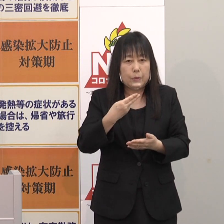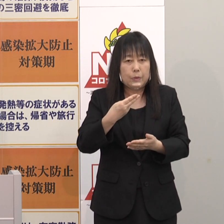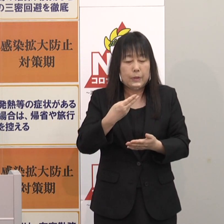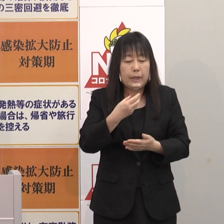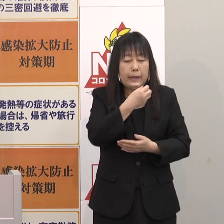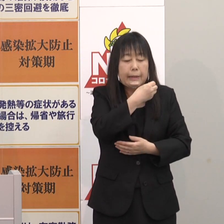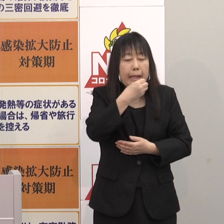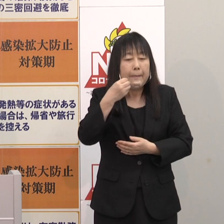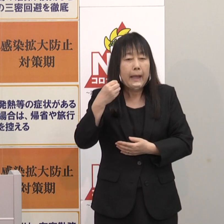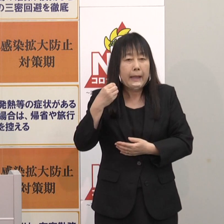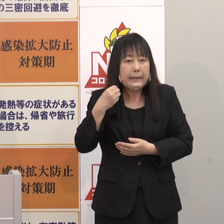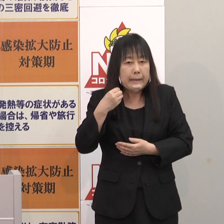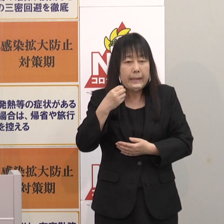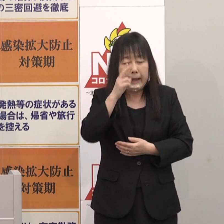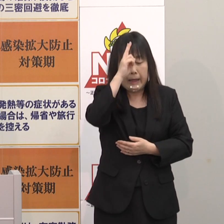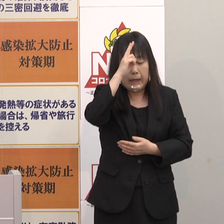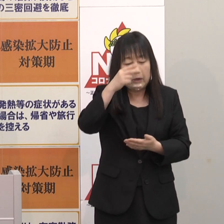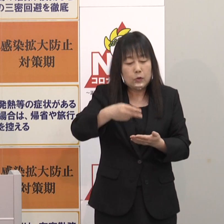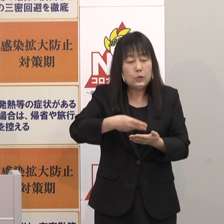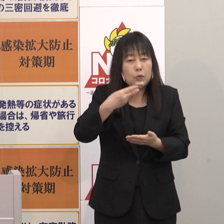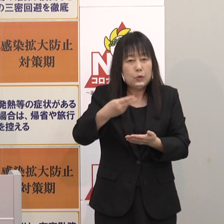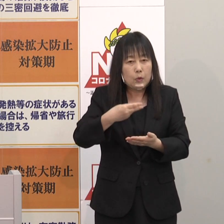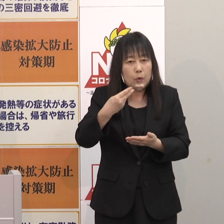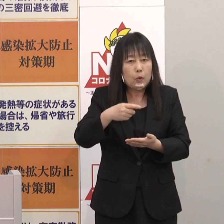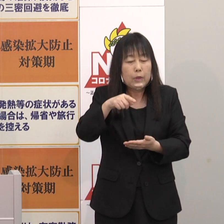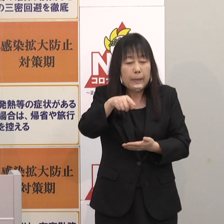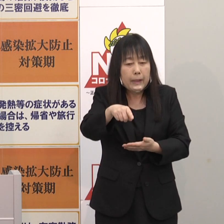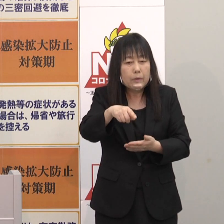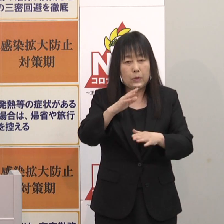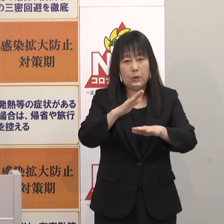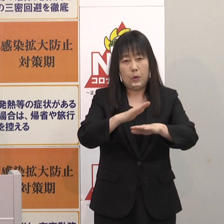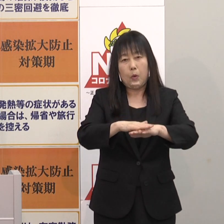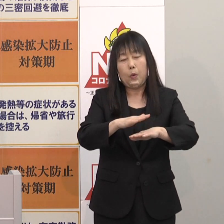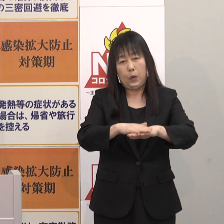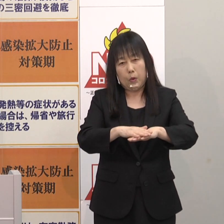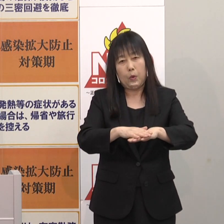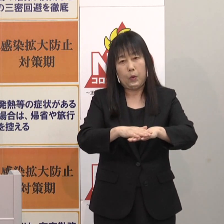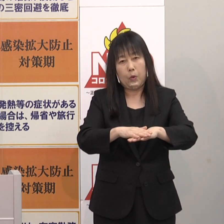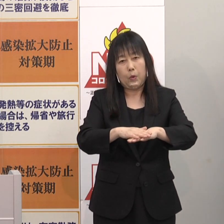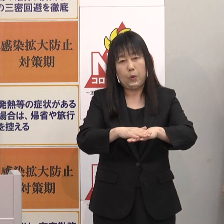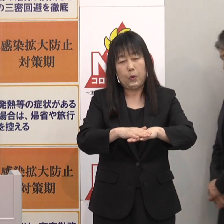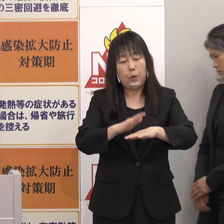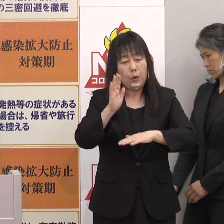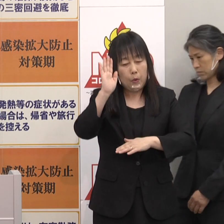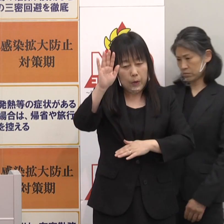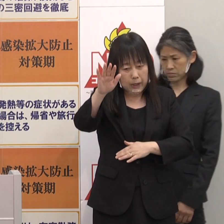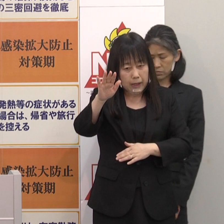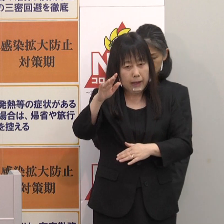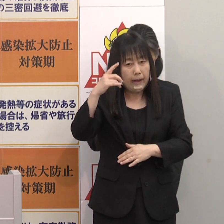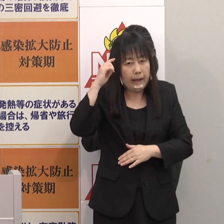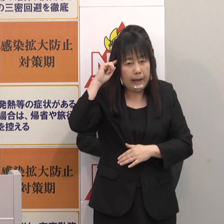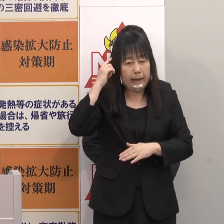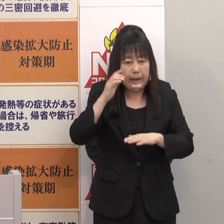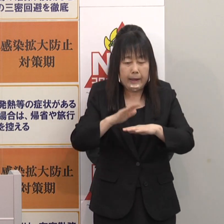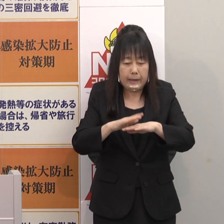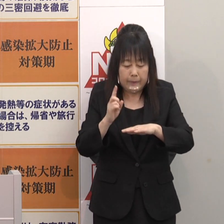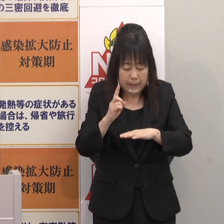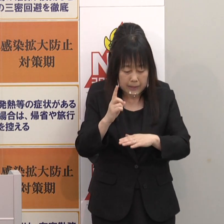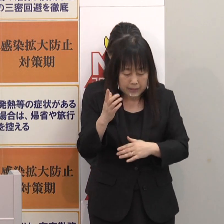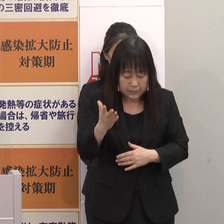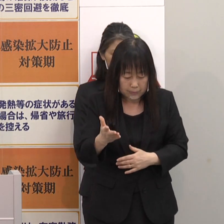か、変えていくようなお考えは、それか検討していくような考えはありますでしょうか。